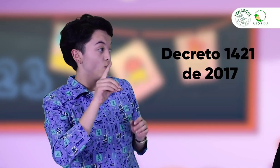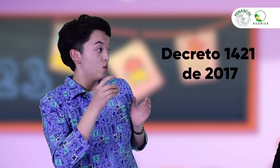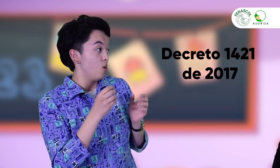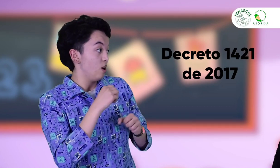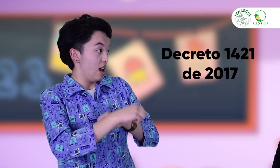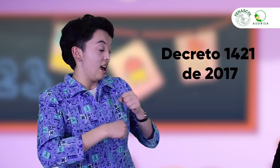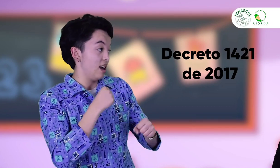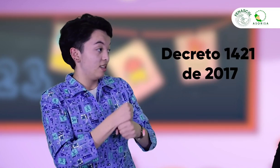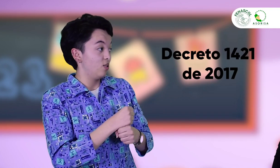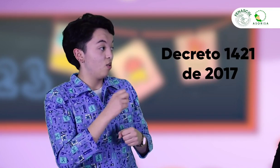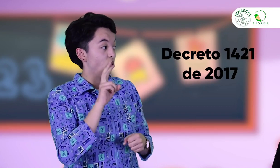año 2017